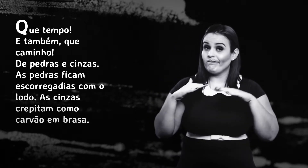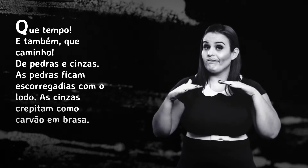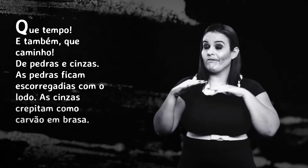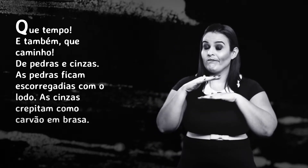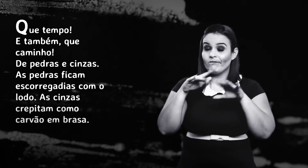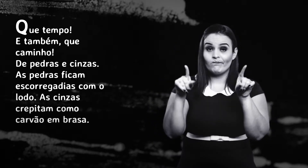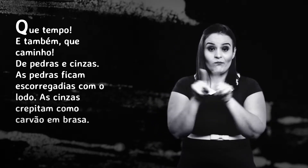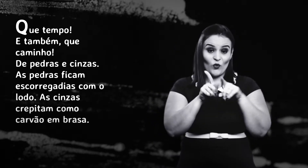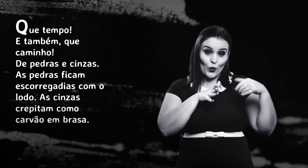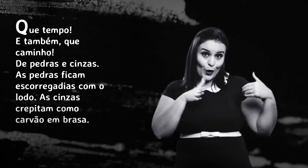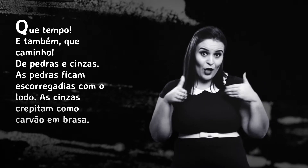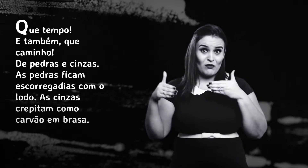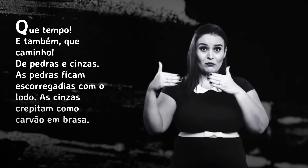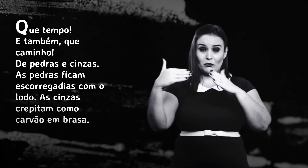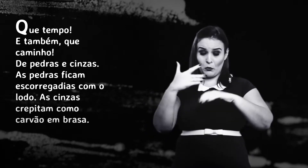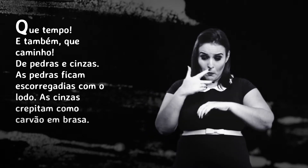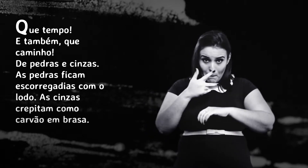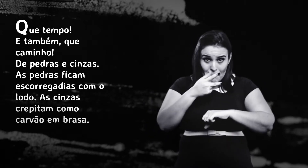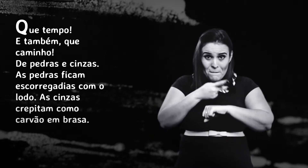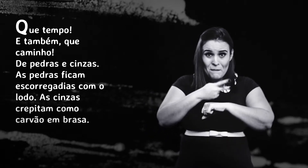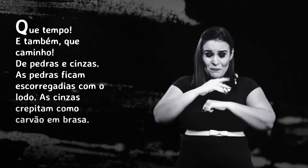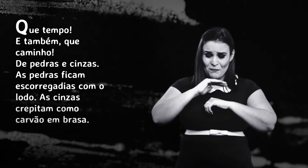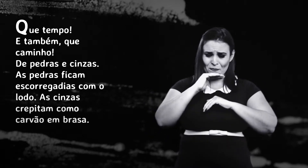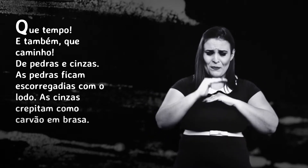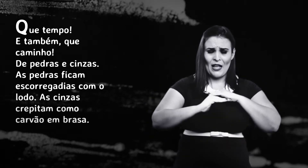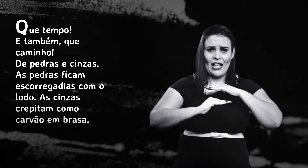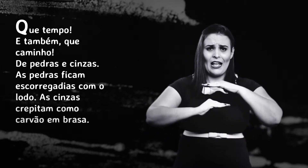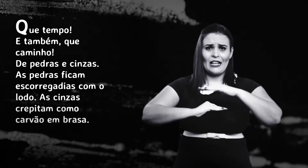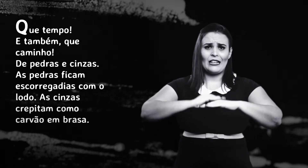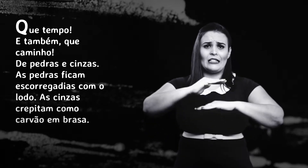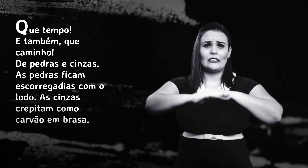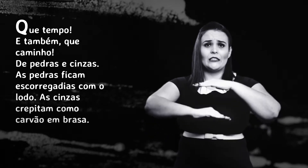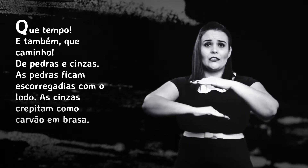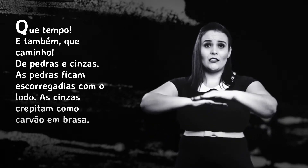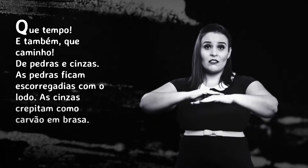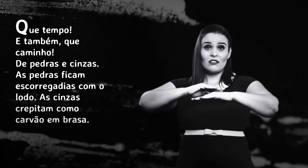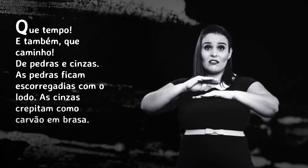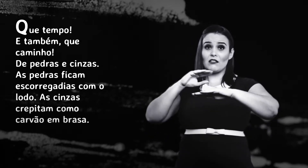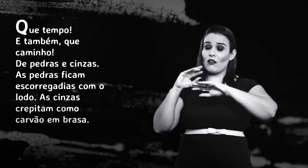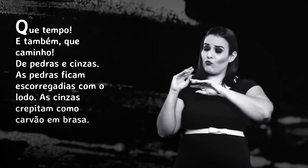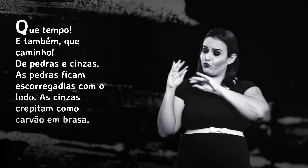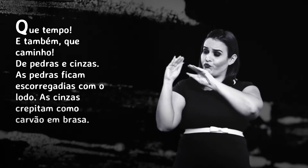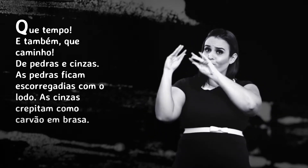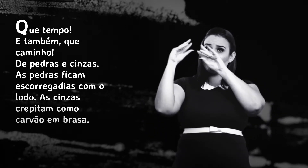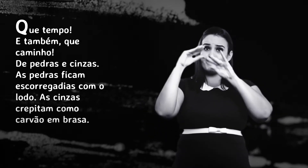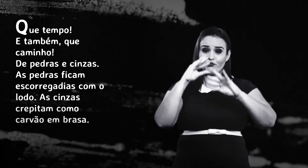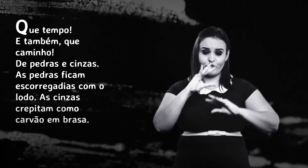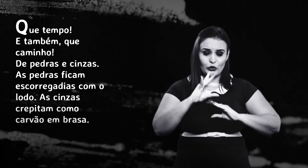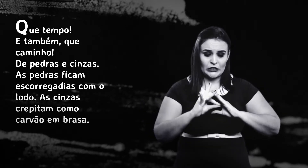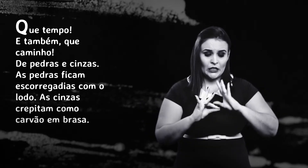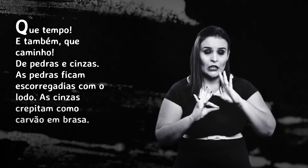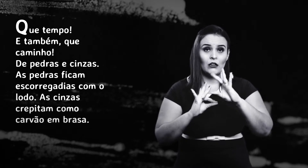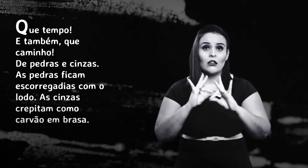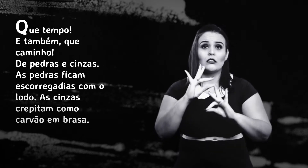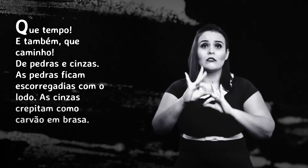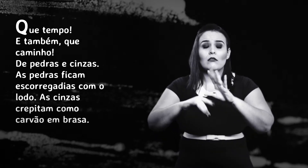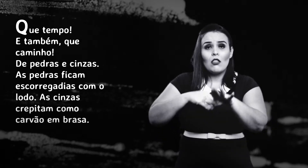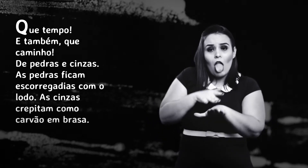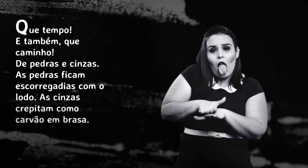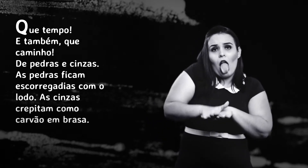e também que caminho de pedras e cinzas. As pedras ficam escorregadias